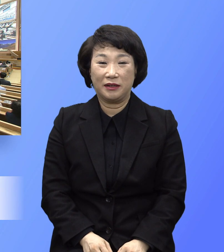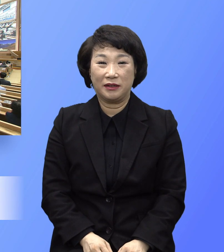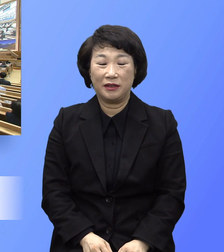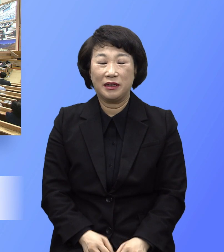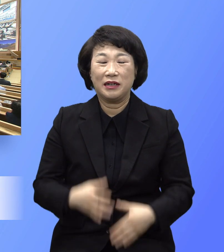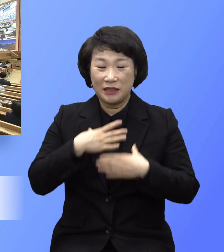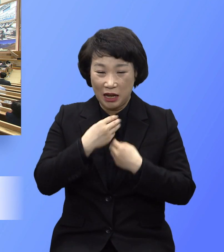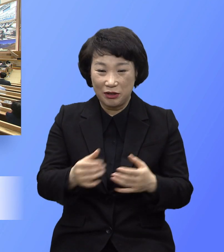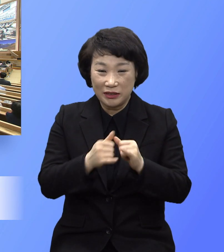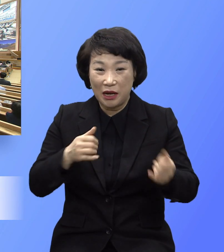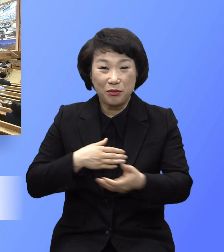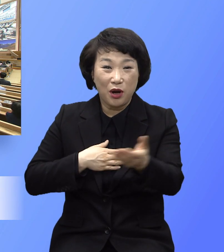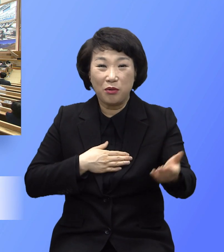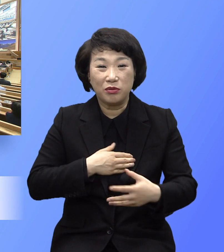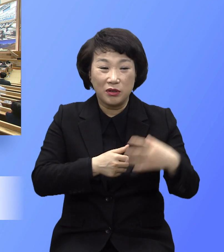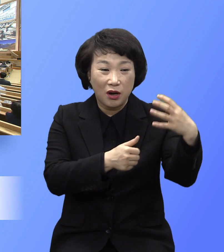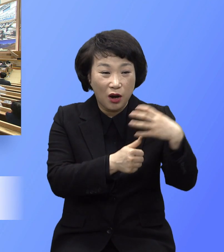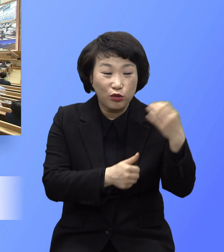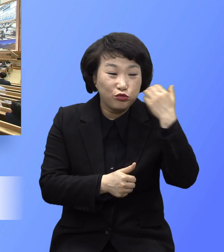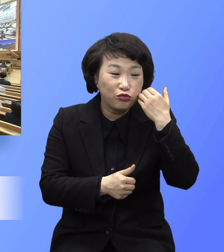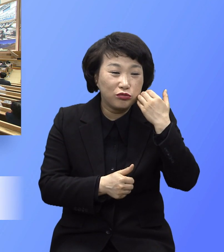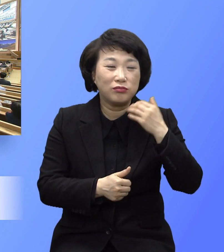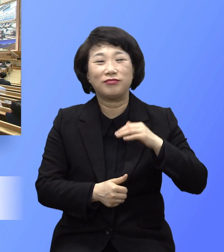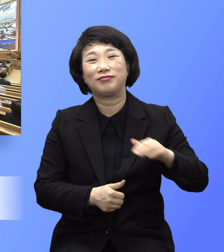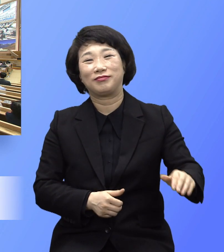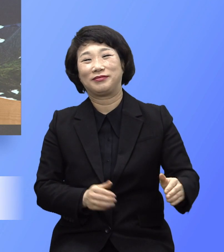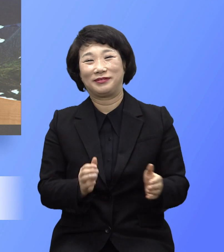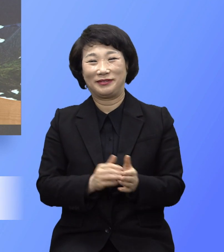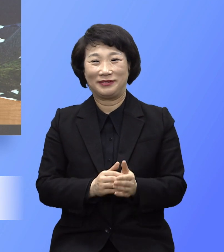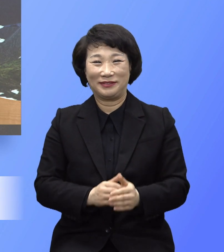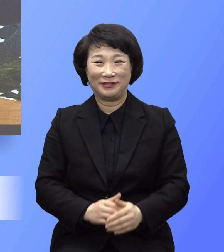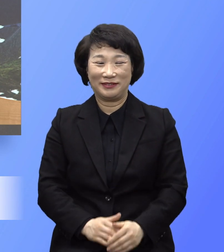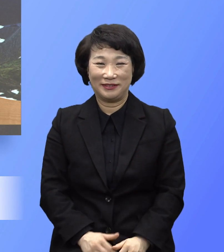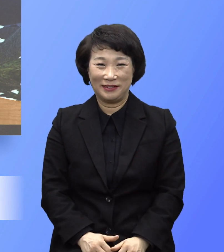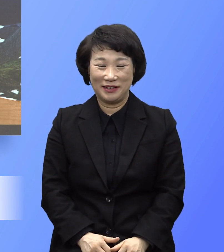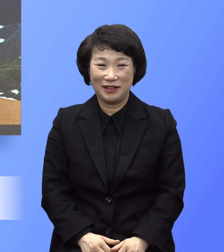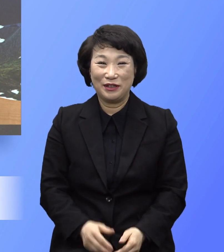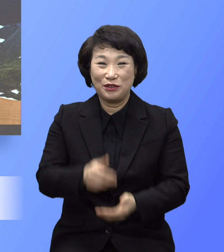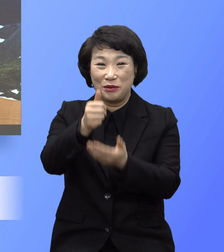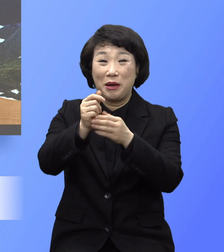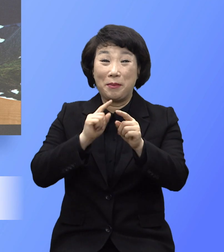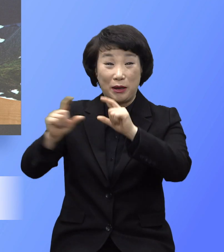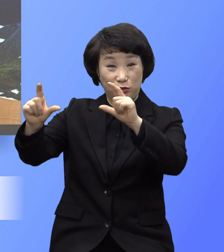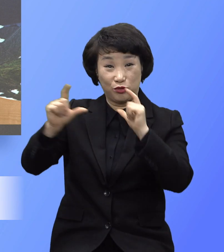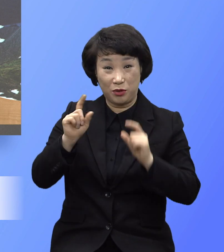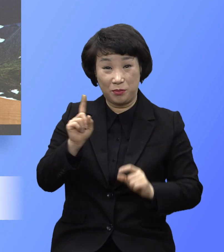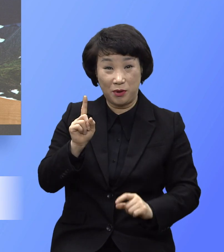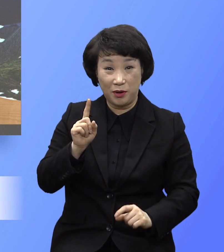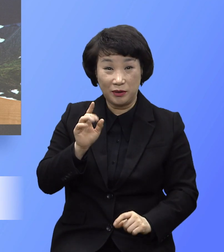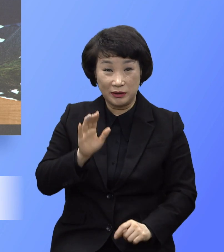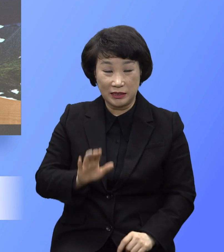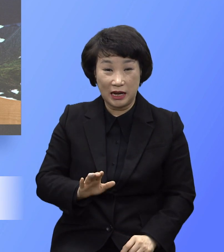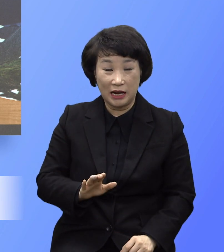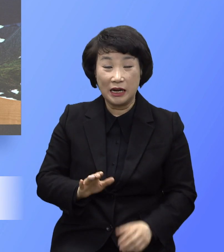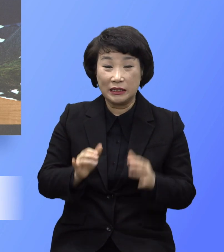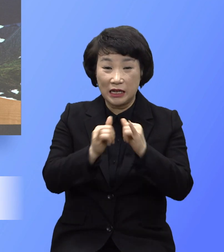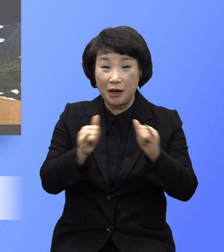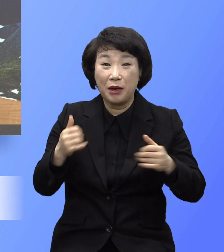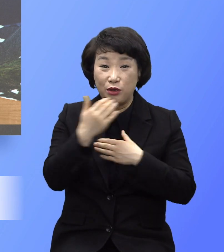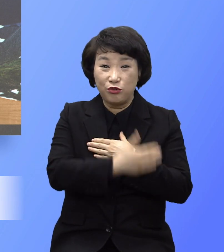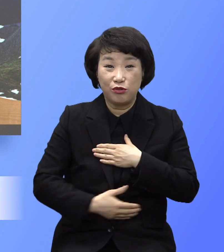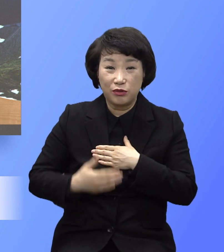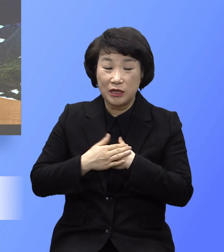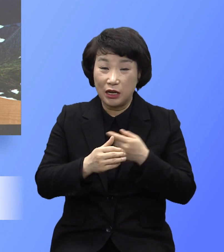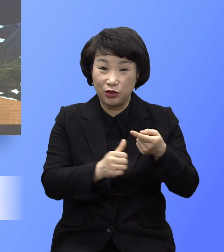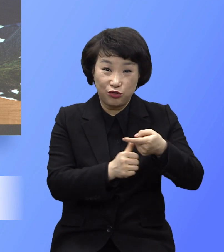축원합니다. 자유한 자를 누가 결박하겠느냐 그 말입니다. 그래서 주님은 말씀하셨습니다. 사람의